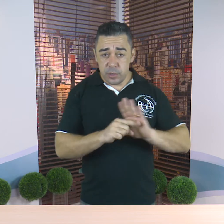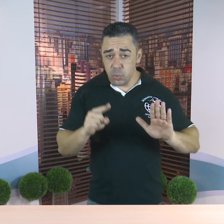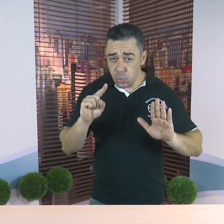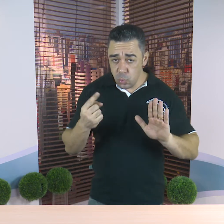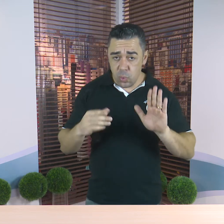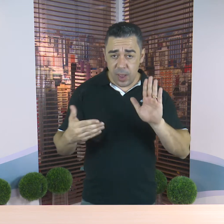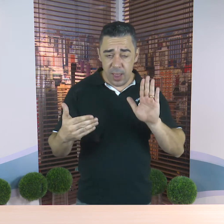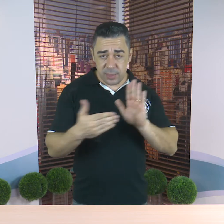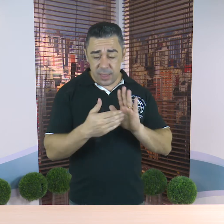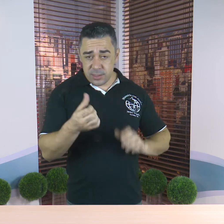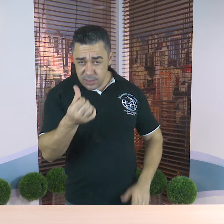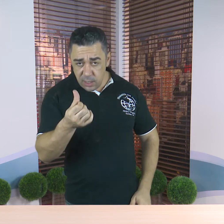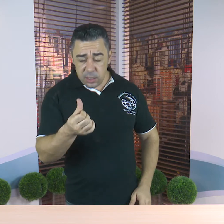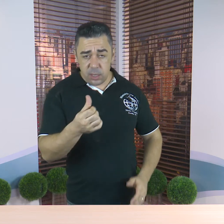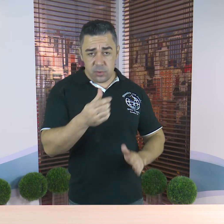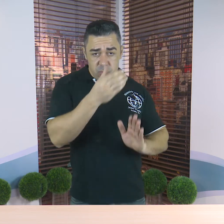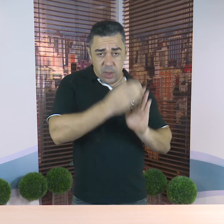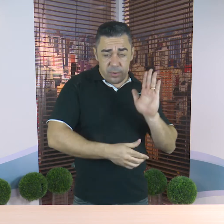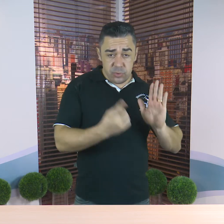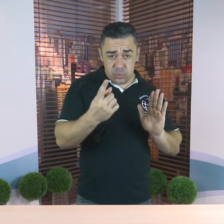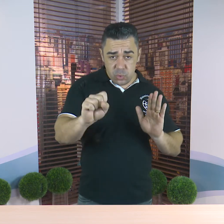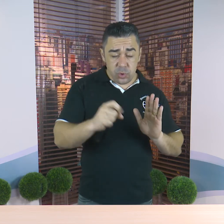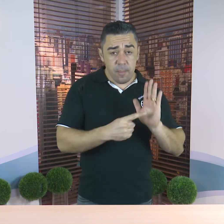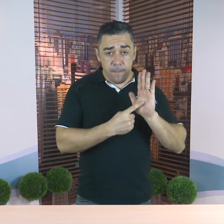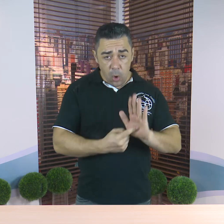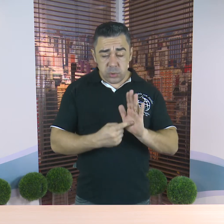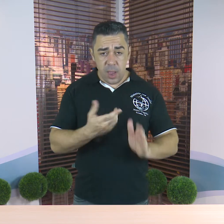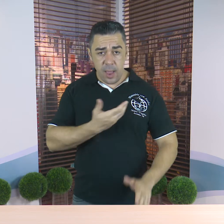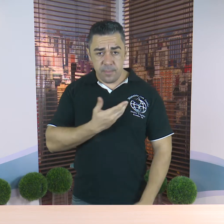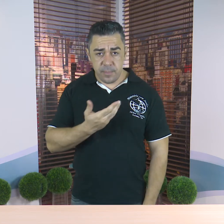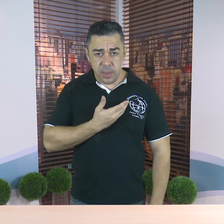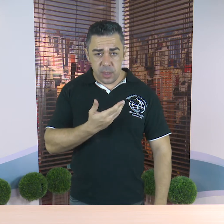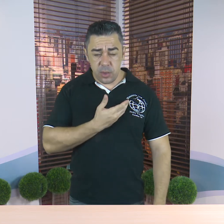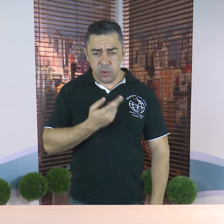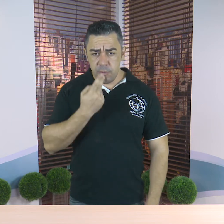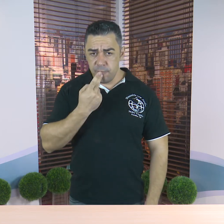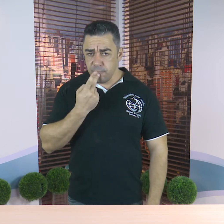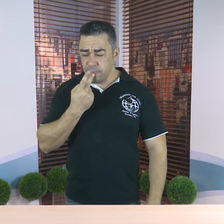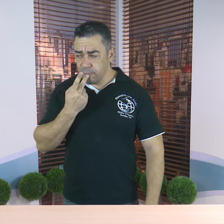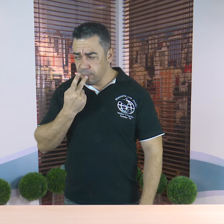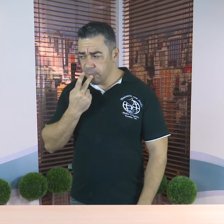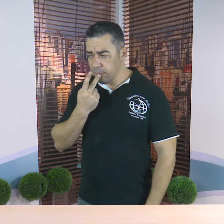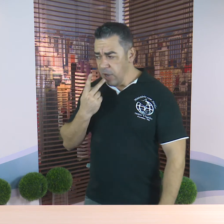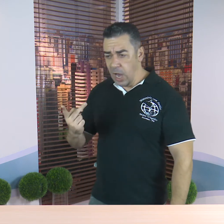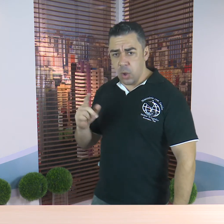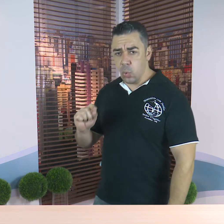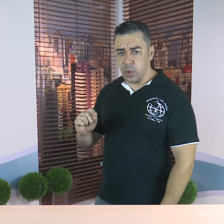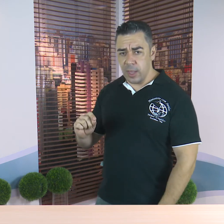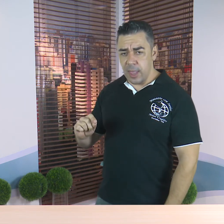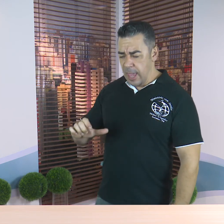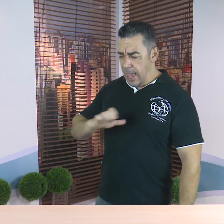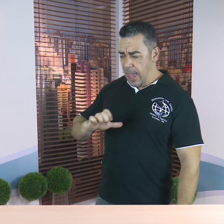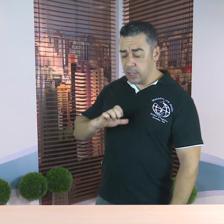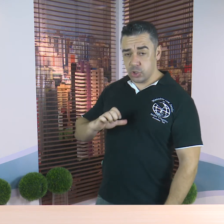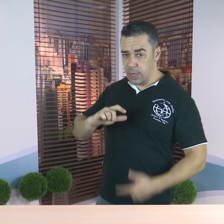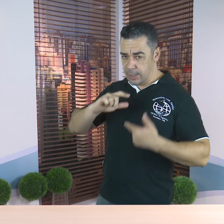do capítulo 18 mostram Bildade fazendo uma ferrenha defesa da ética tradicional. Ele